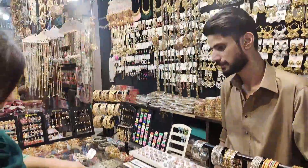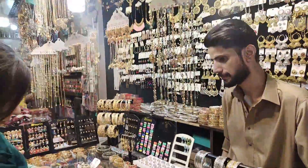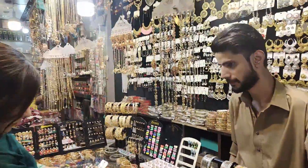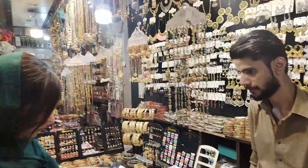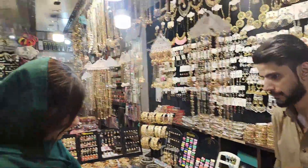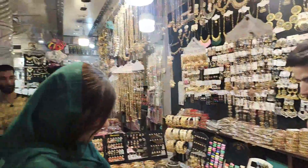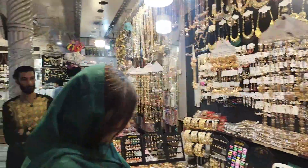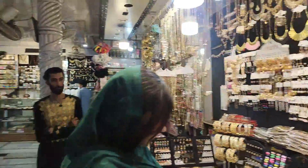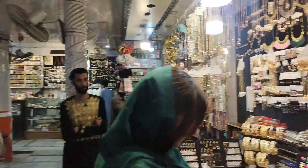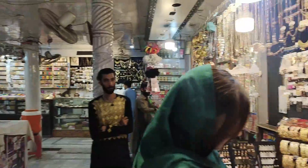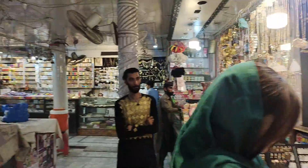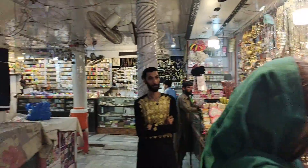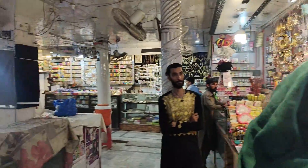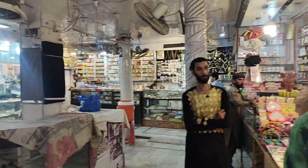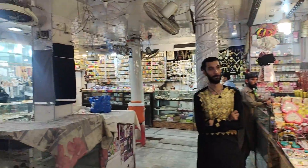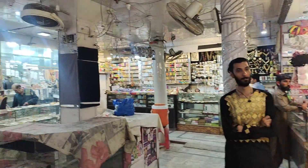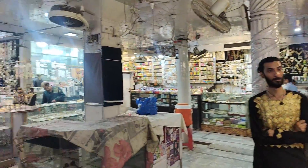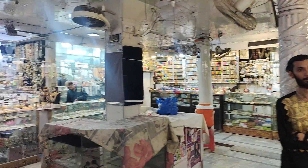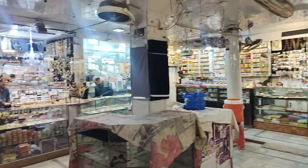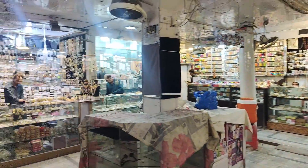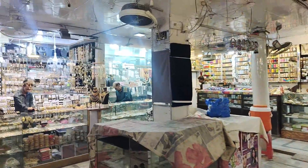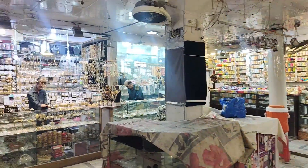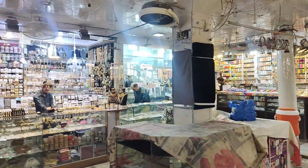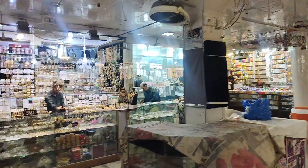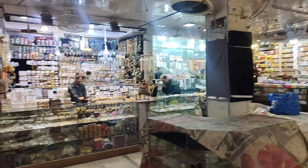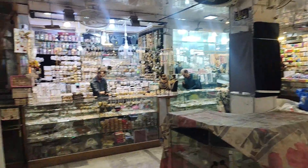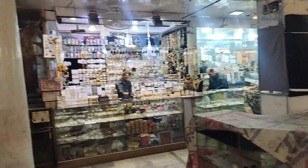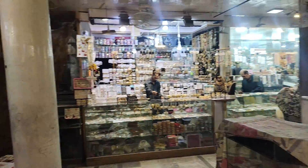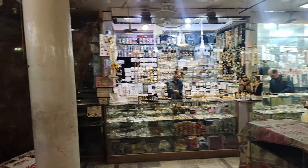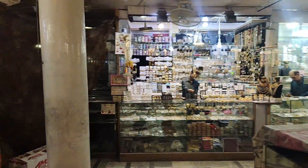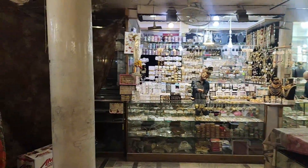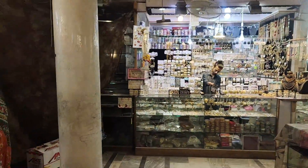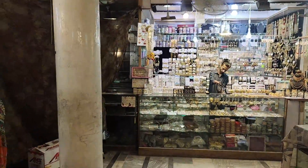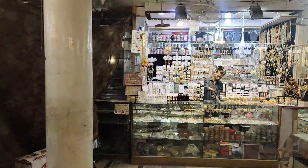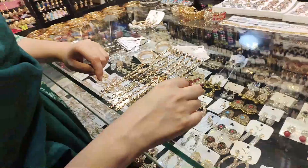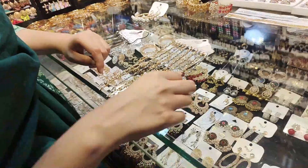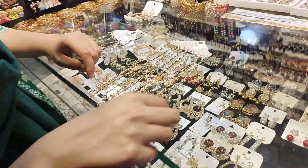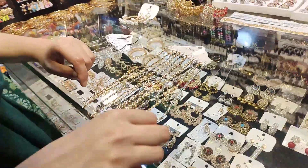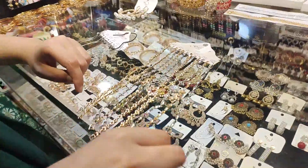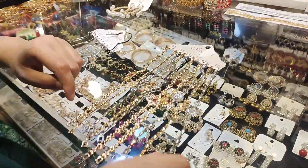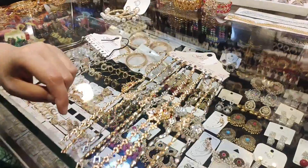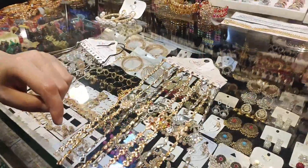ये लगी हुई है कुछ देखने करने। ये एक पूरा मार्केट है, यहाँ पे आपको